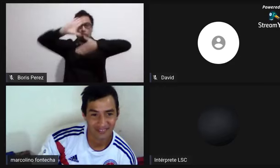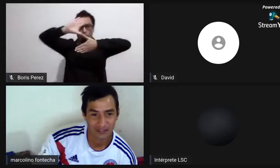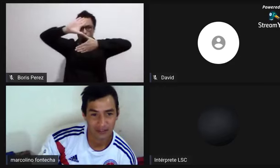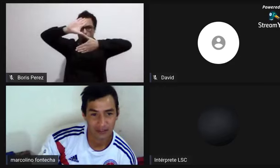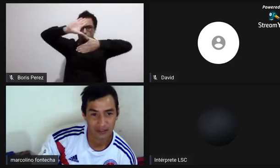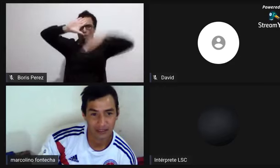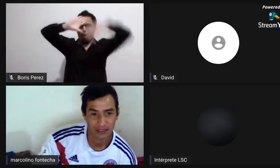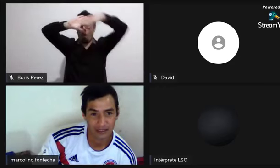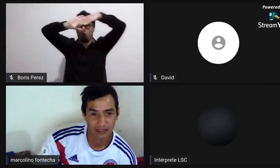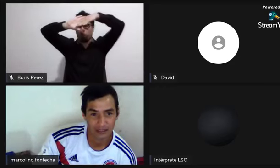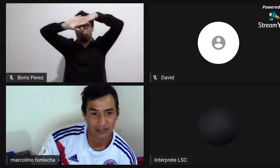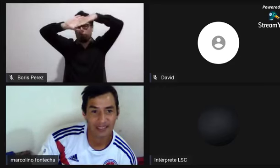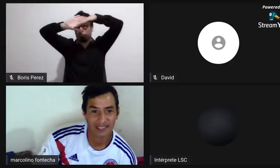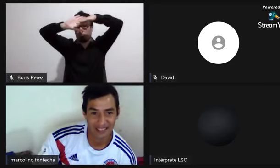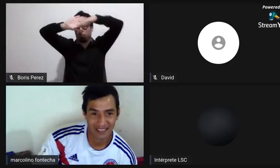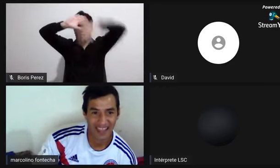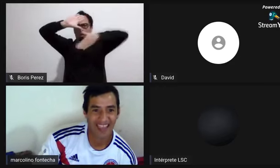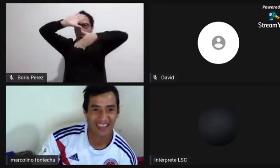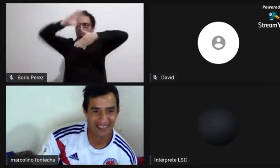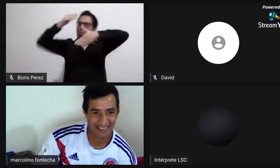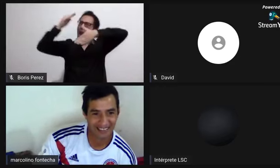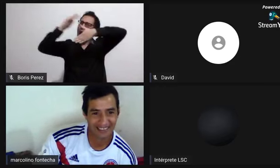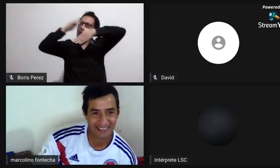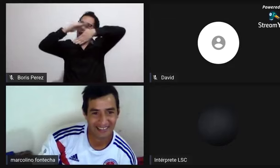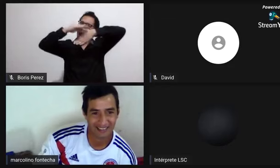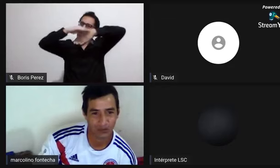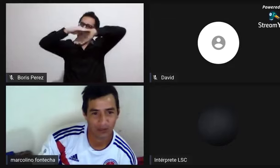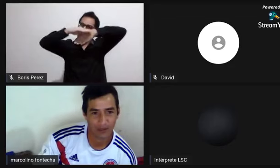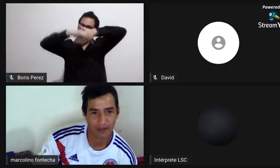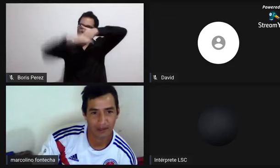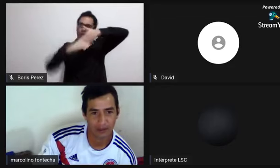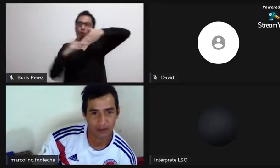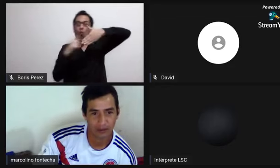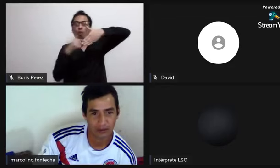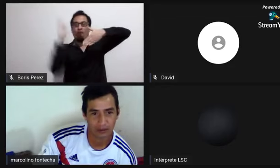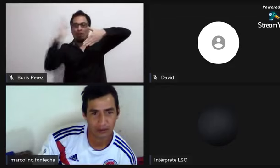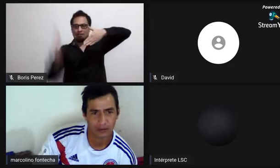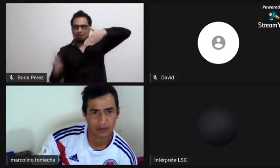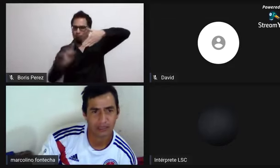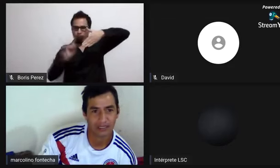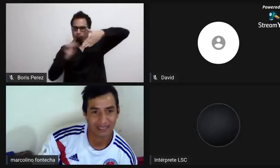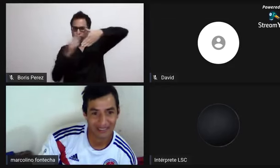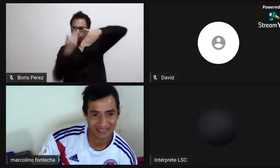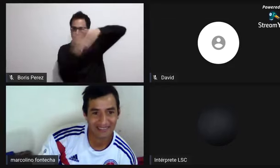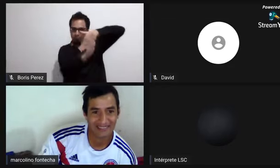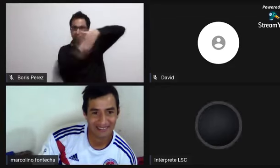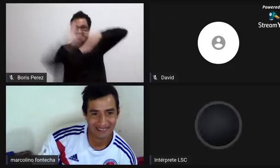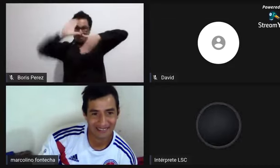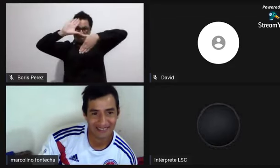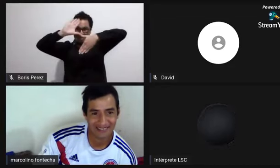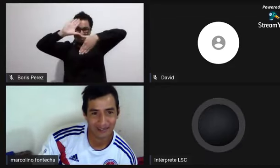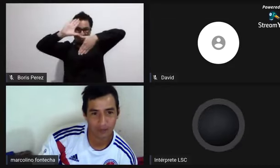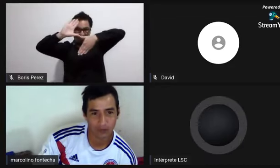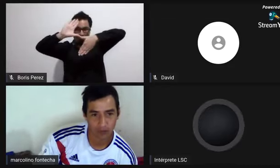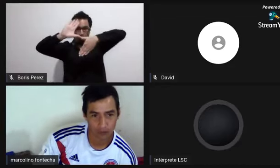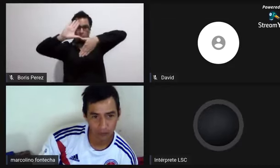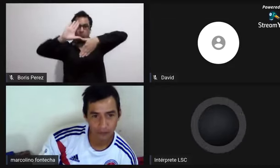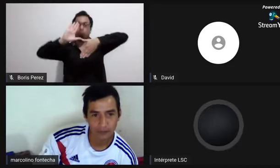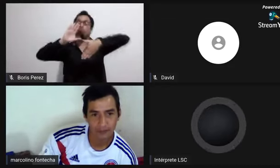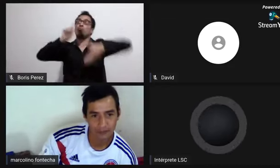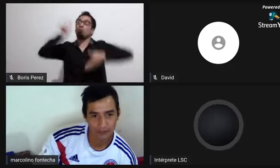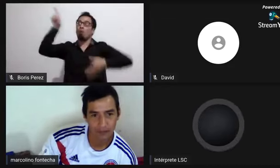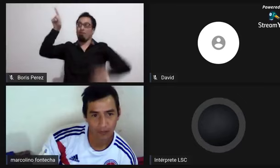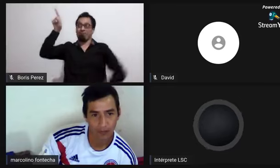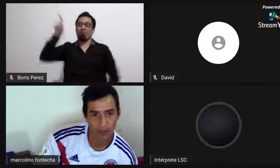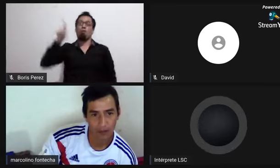en la época de la colonización española al territorio americano, en este caso sudamericano, ¿sí? No podemos